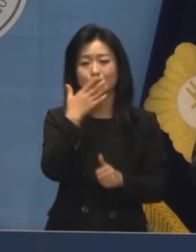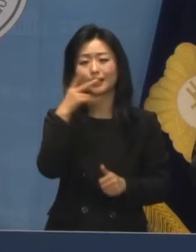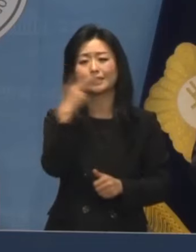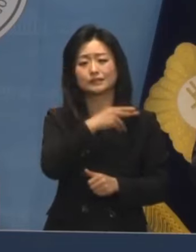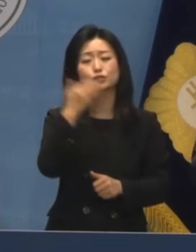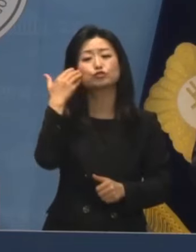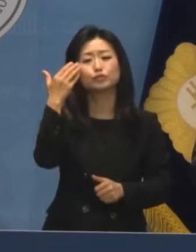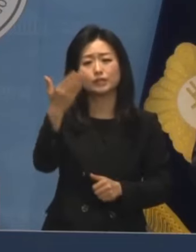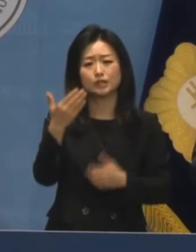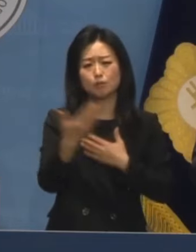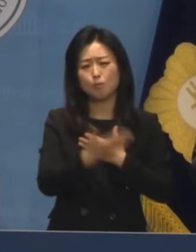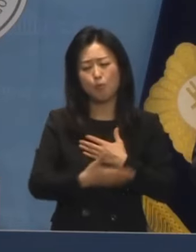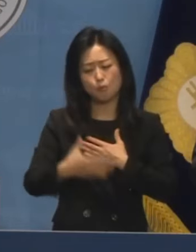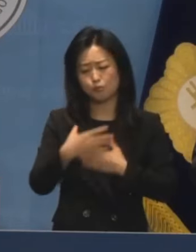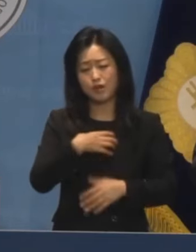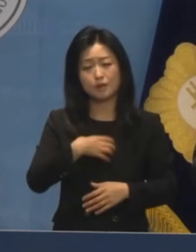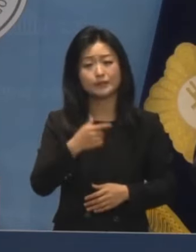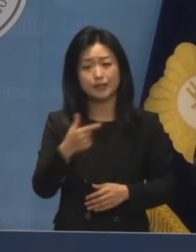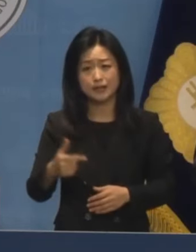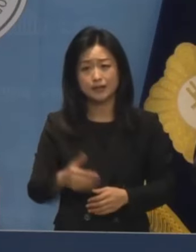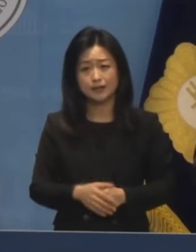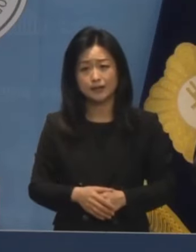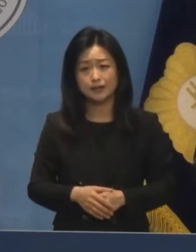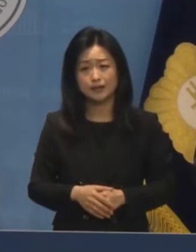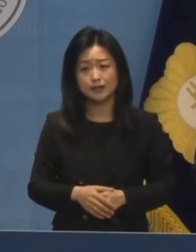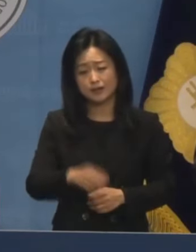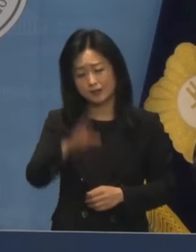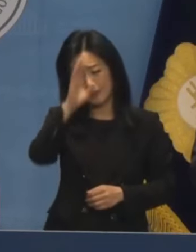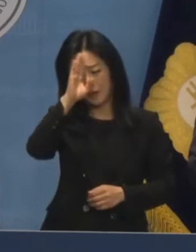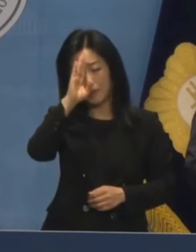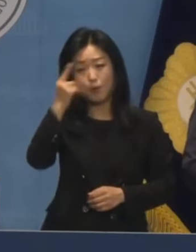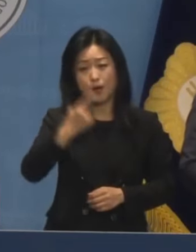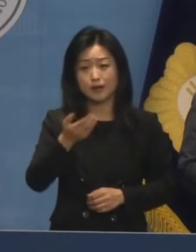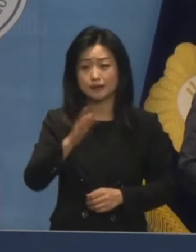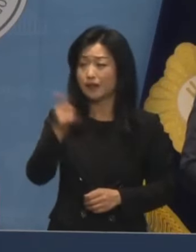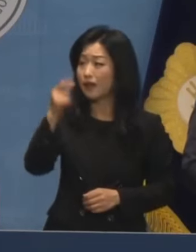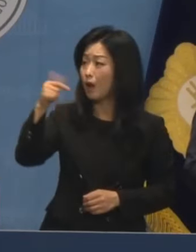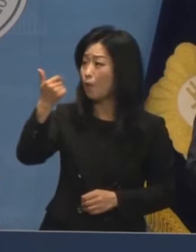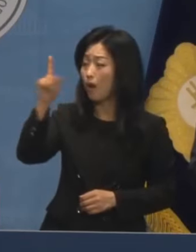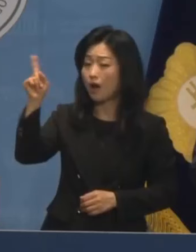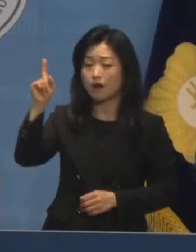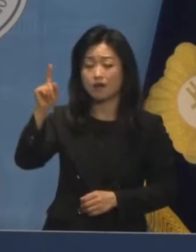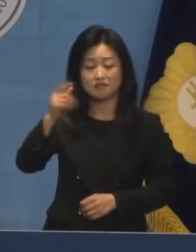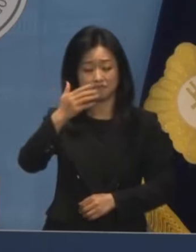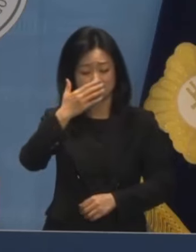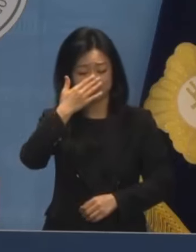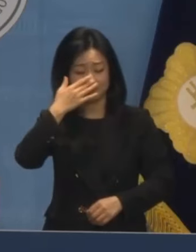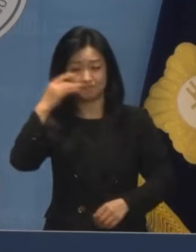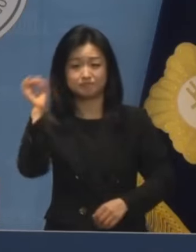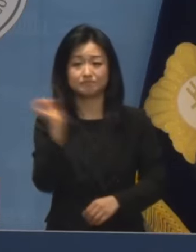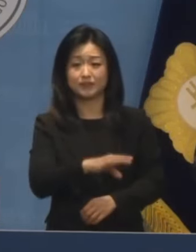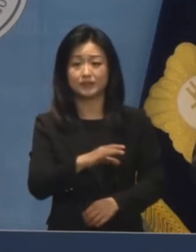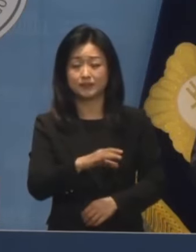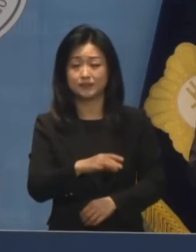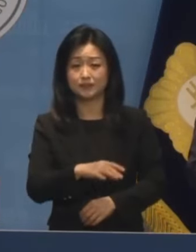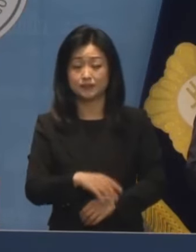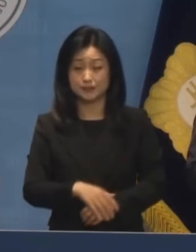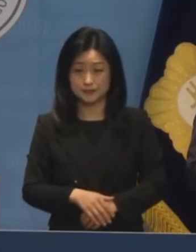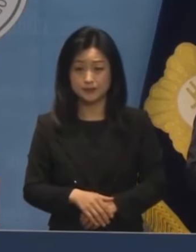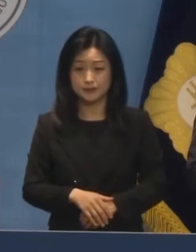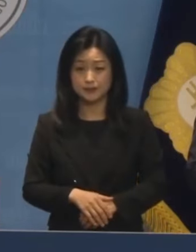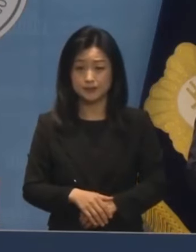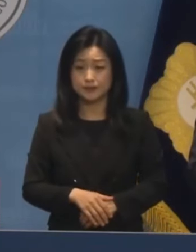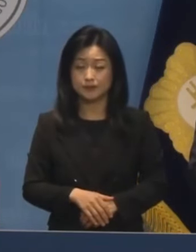건강이 심각하게 위험을 받고 있음에도 불구하고 한화 오션은 아무런 조치도 취하지 않고 있습니다